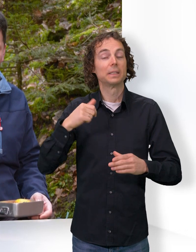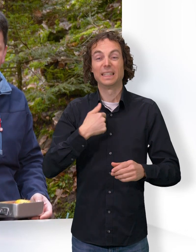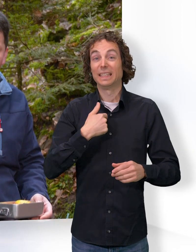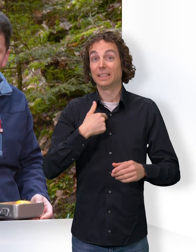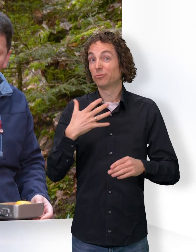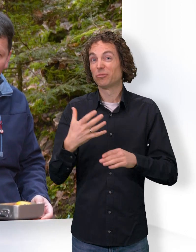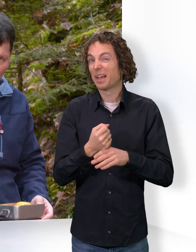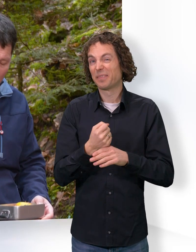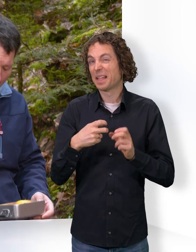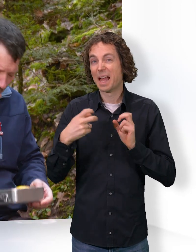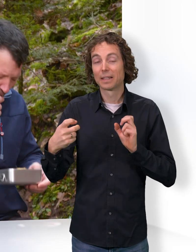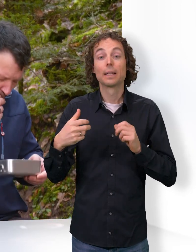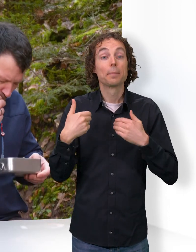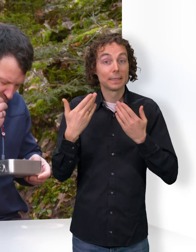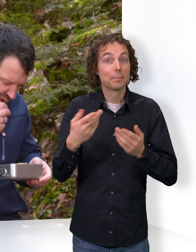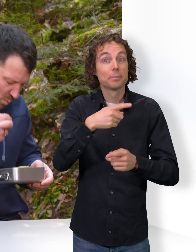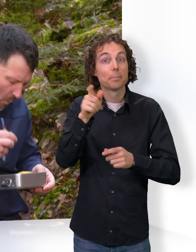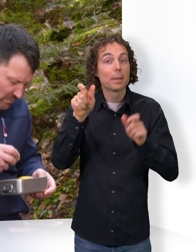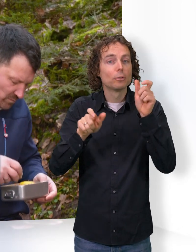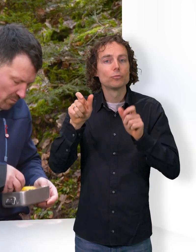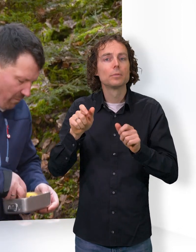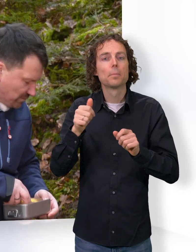das mehrere Tage und Wochen.